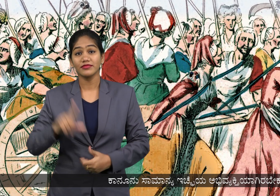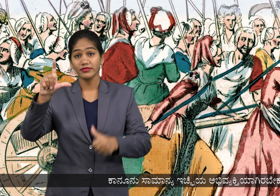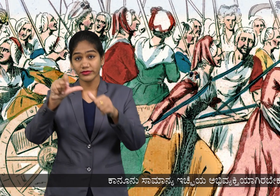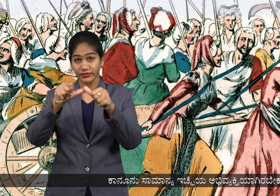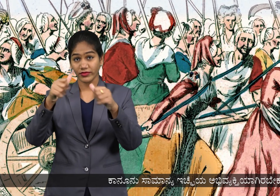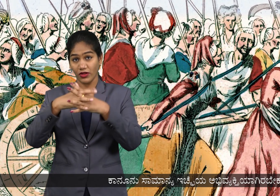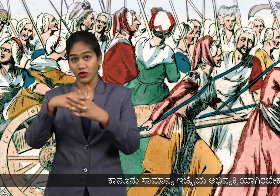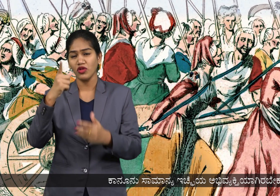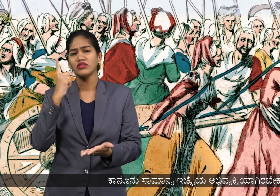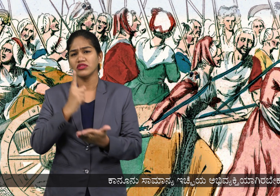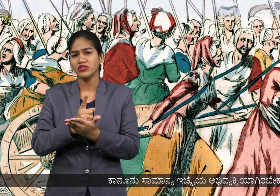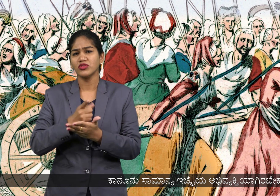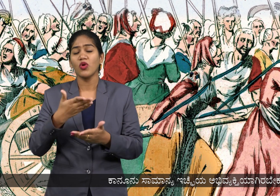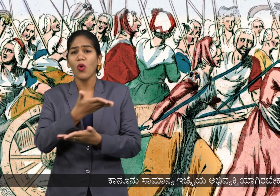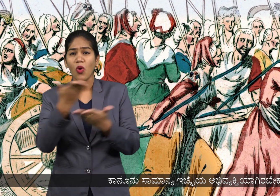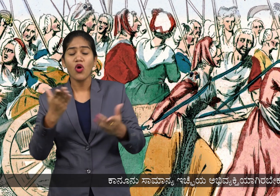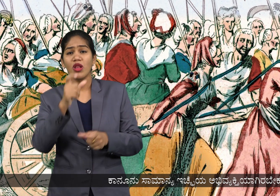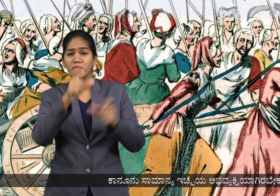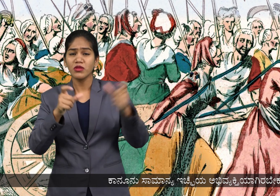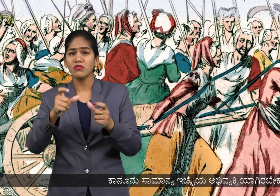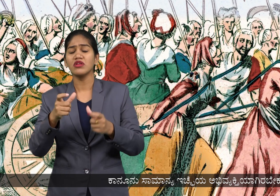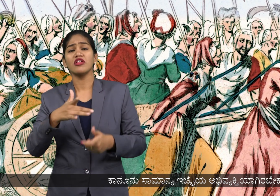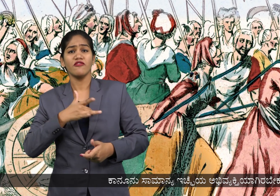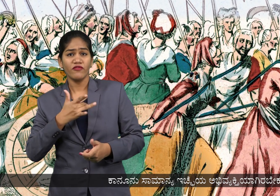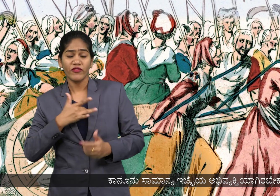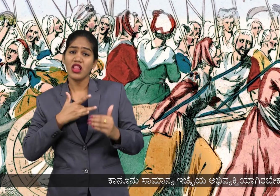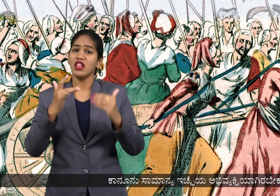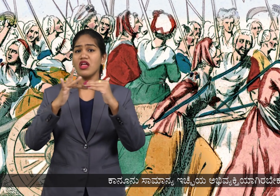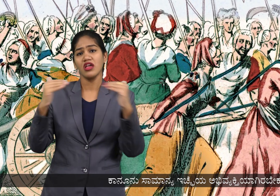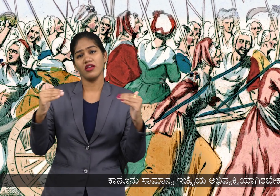ಕಾನೂನು ಸಾಮಾನ್ಯ ಇಚ್ಛೆಯ ಅಭಿವ್ಯಕ್ತಿಯಾಗಿರಬೇಕು.